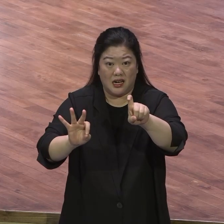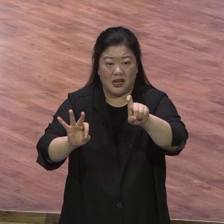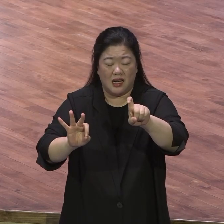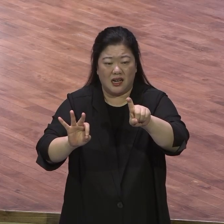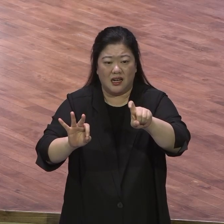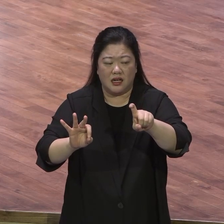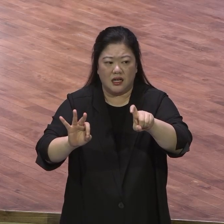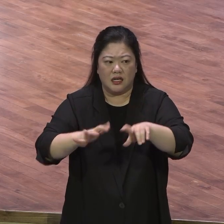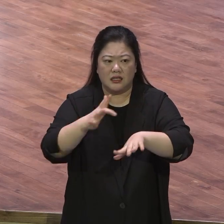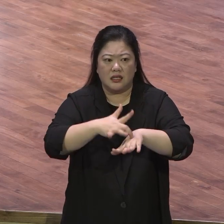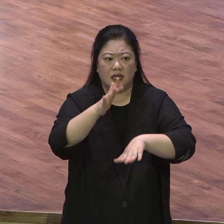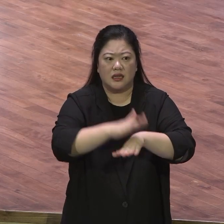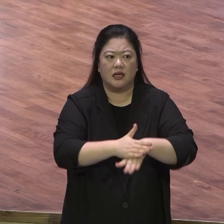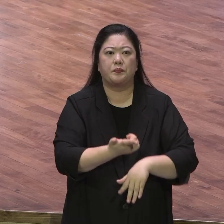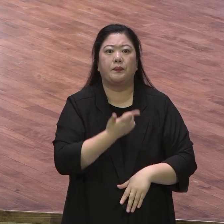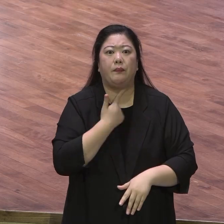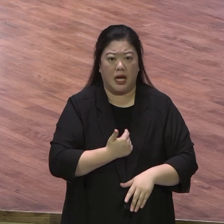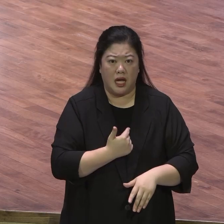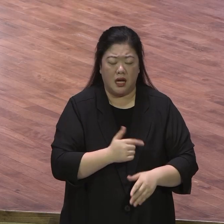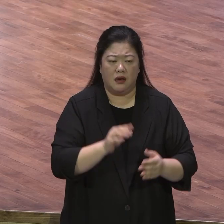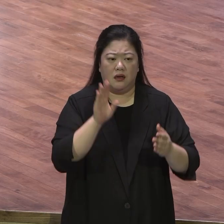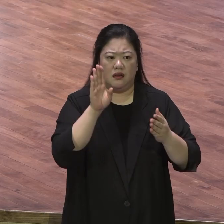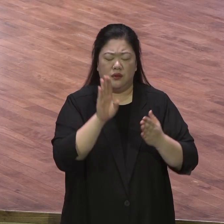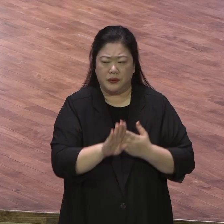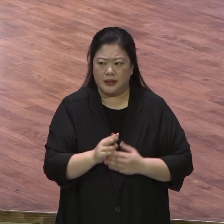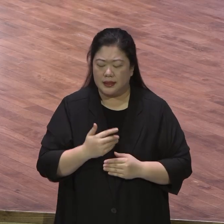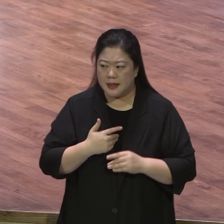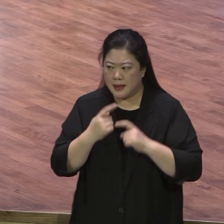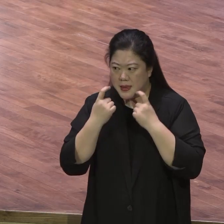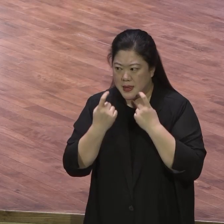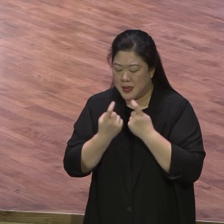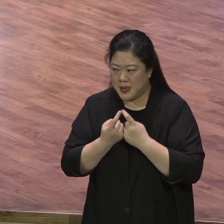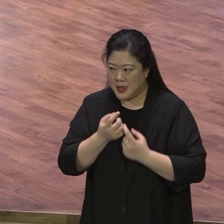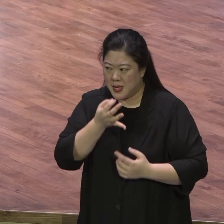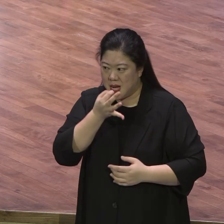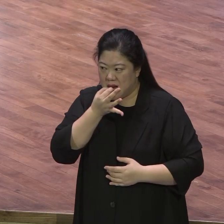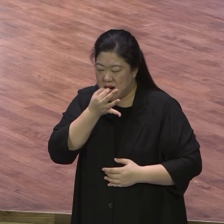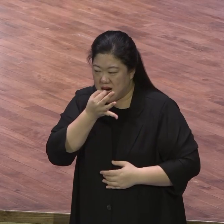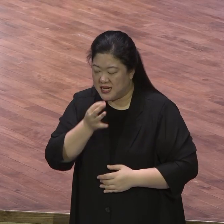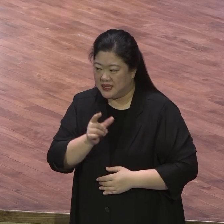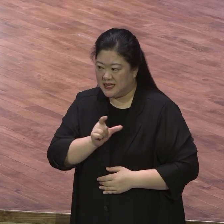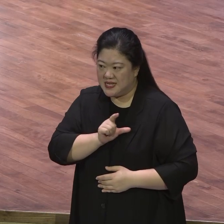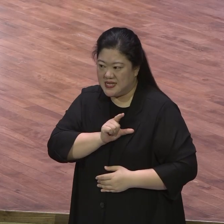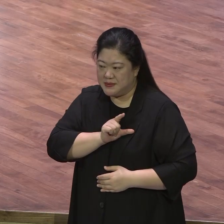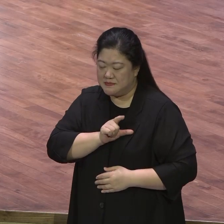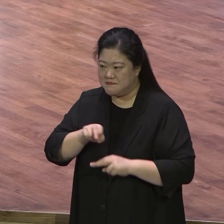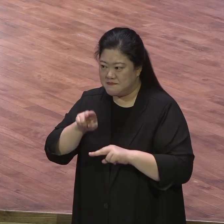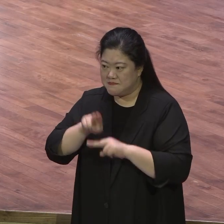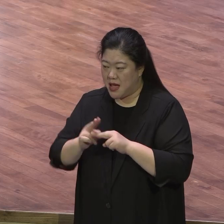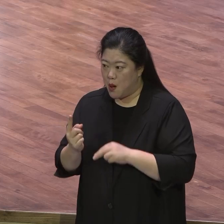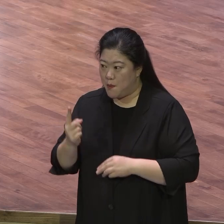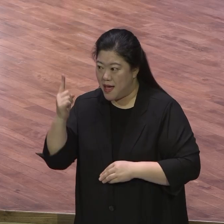자기 유익입니다 자기 유익 자기 이름 자기 자리 자기 주장